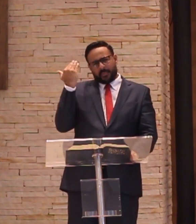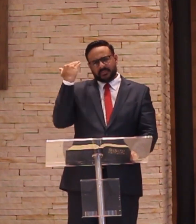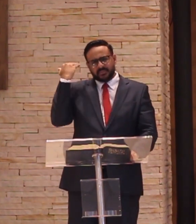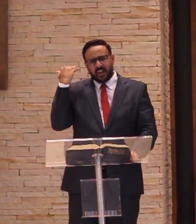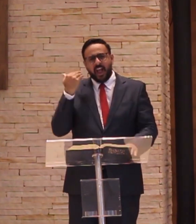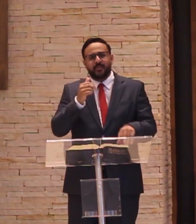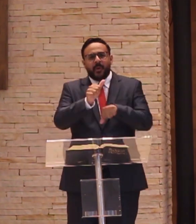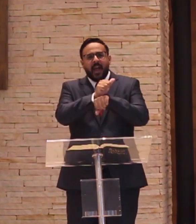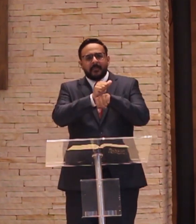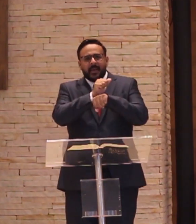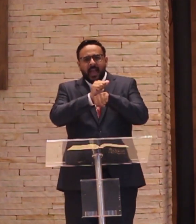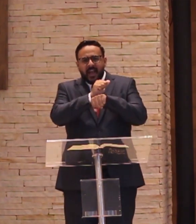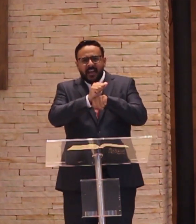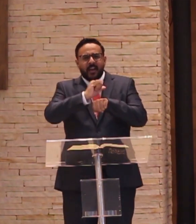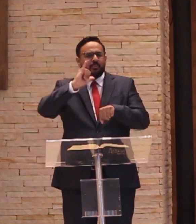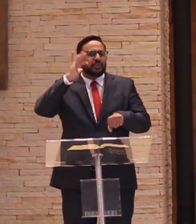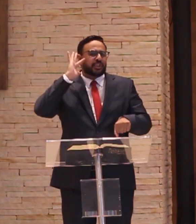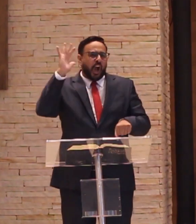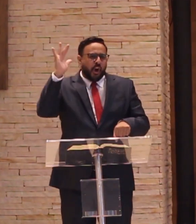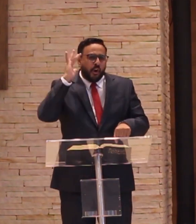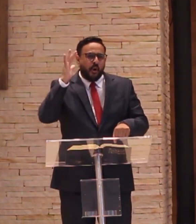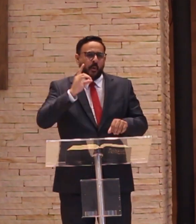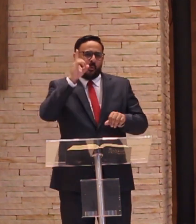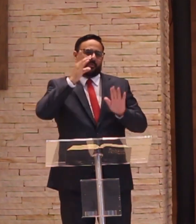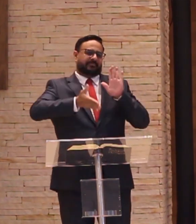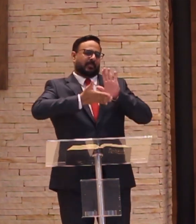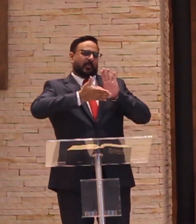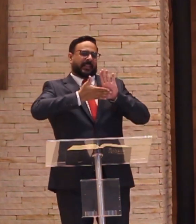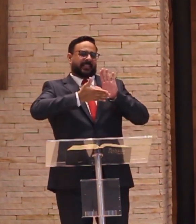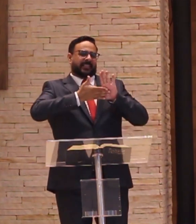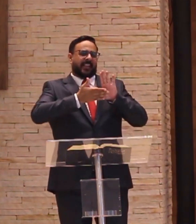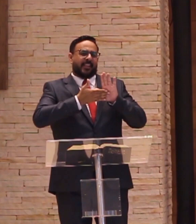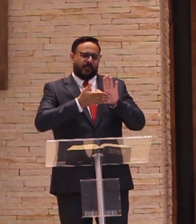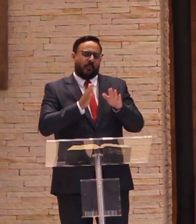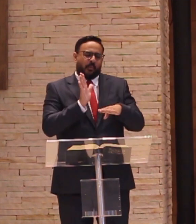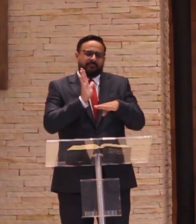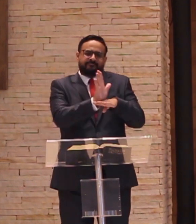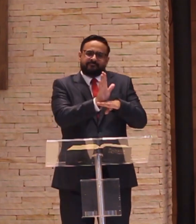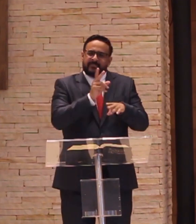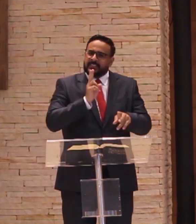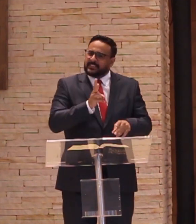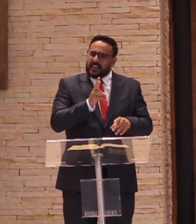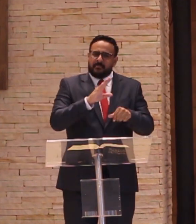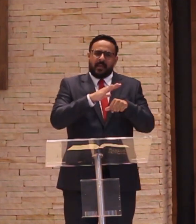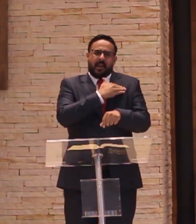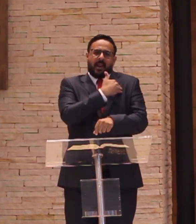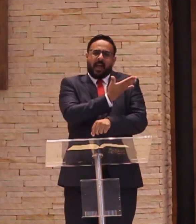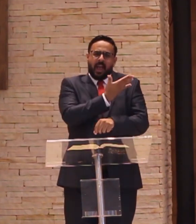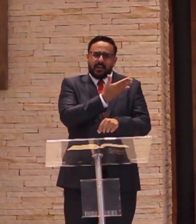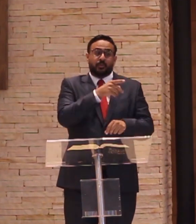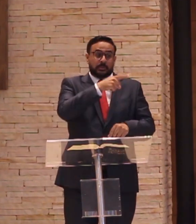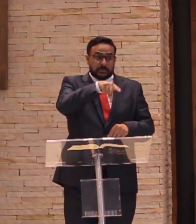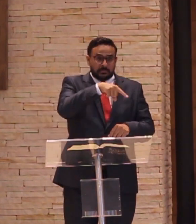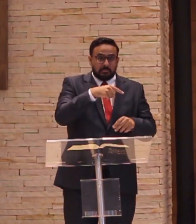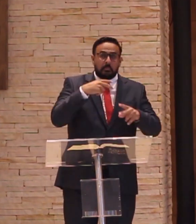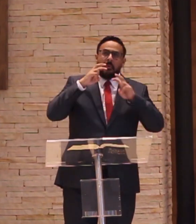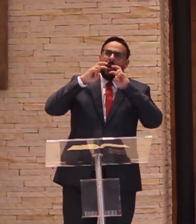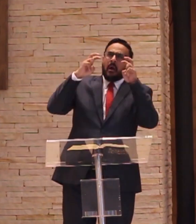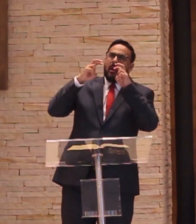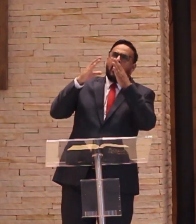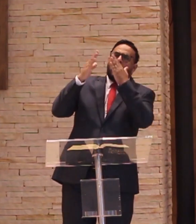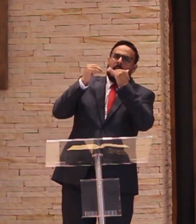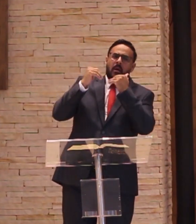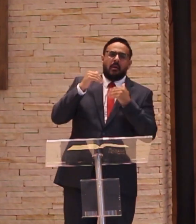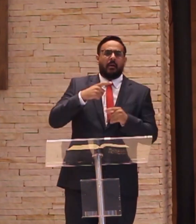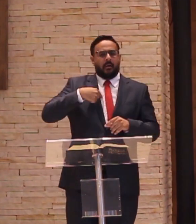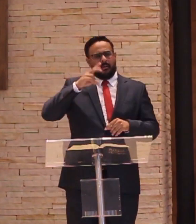aliança com Abraão, com Isaque e Jacó. Deus se